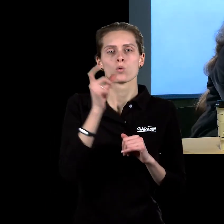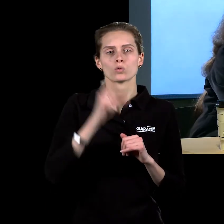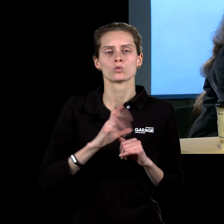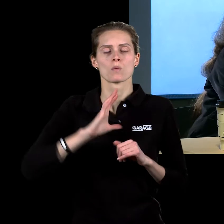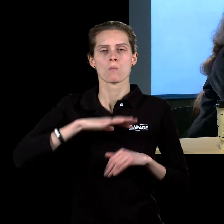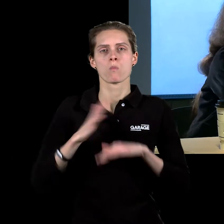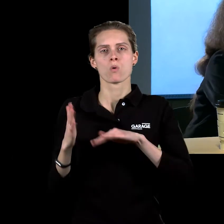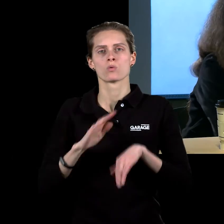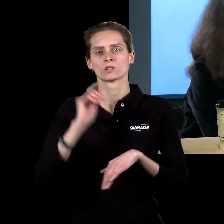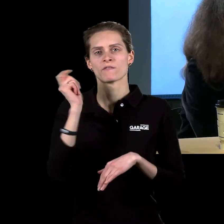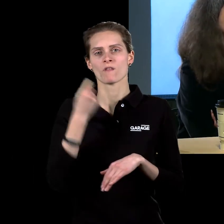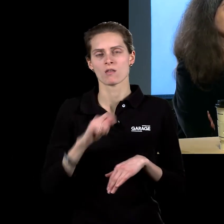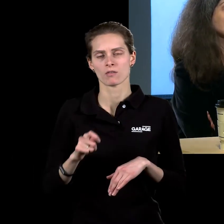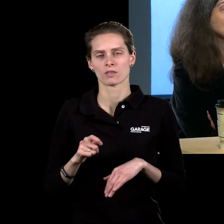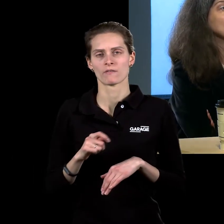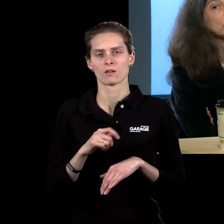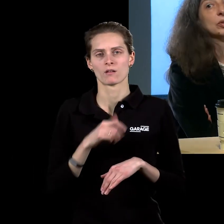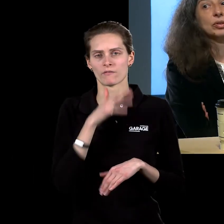наверное, вспомнить «Большое стекло», да,